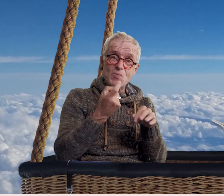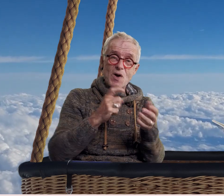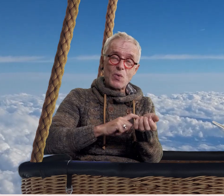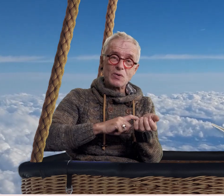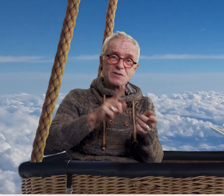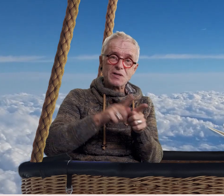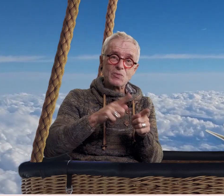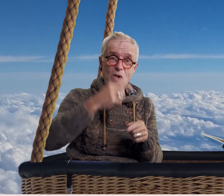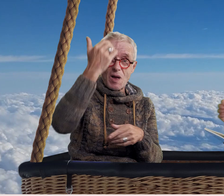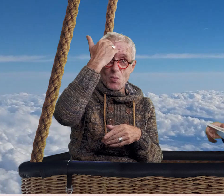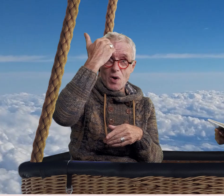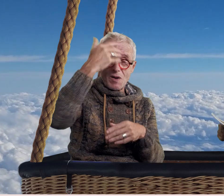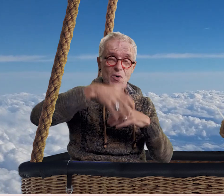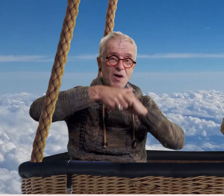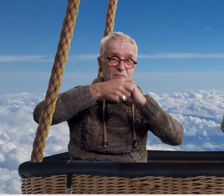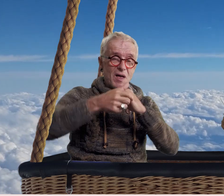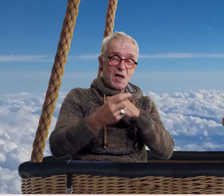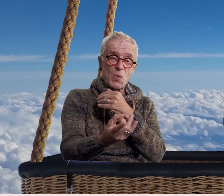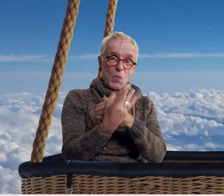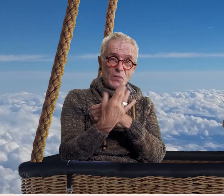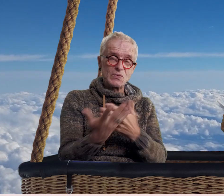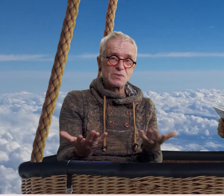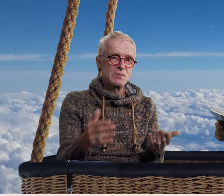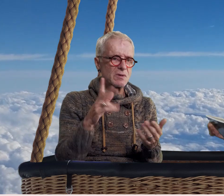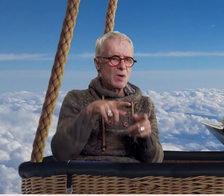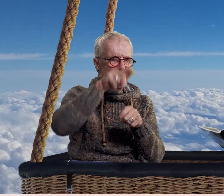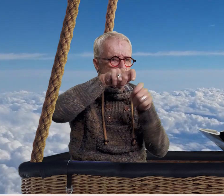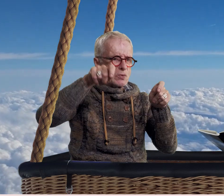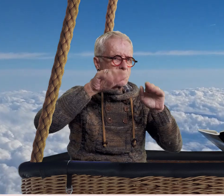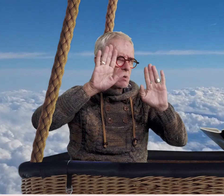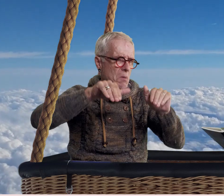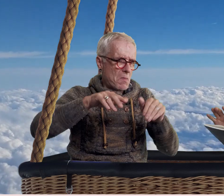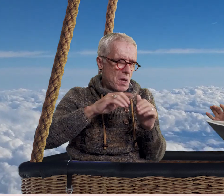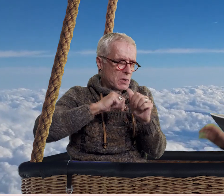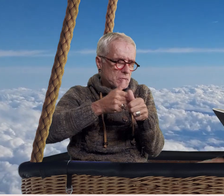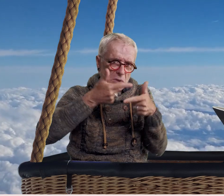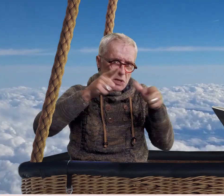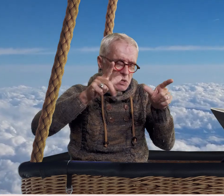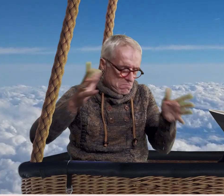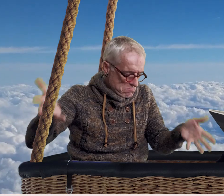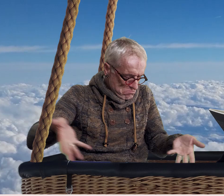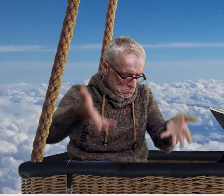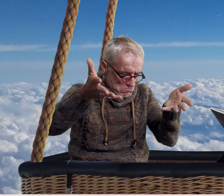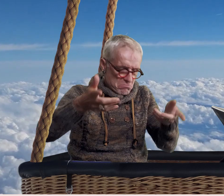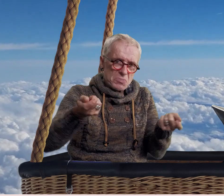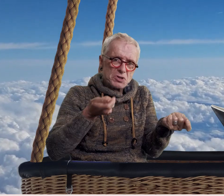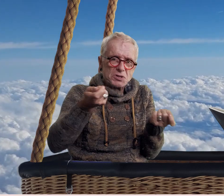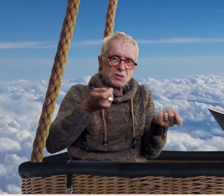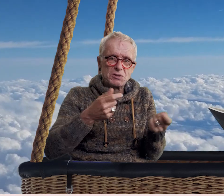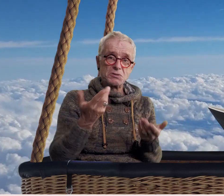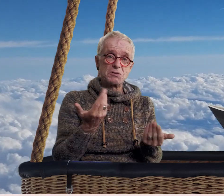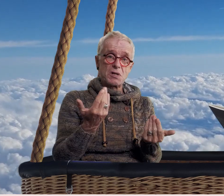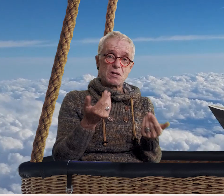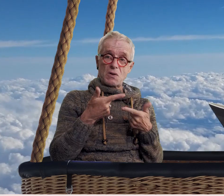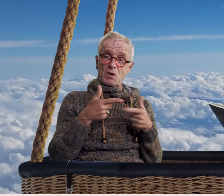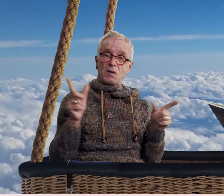vous sers moralement la main que vous me refusez. « Prenez vos mesures et agissez comme bon vous semble. »'attendrai que vous ayez terminé.